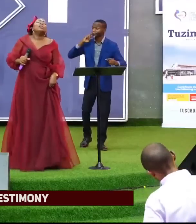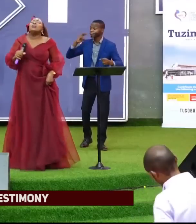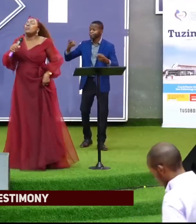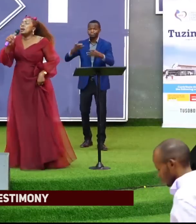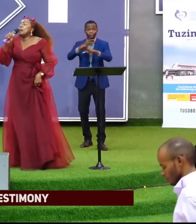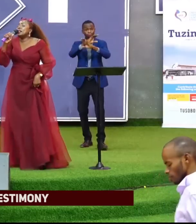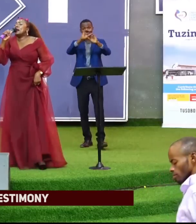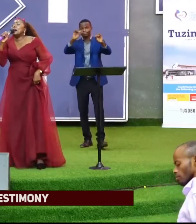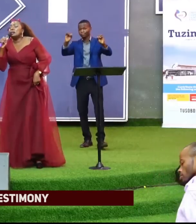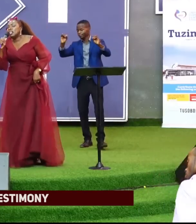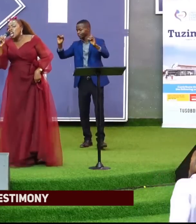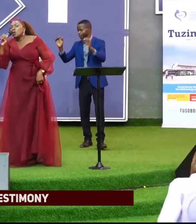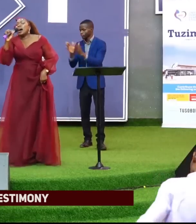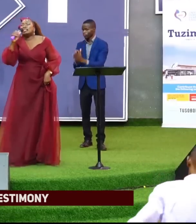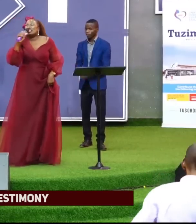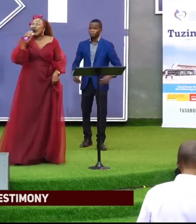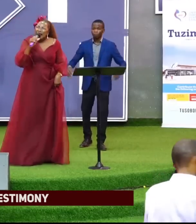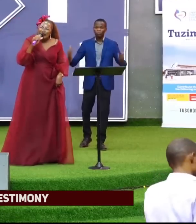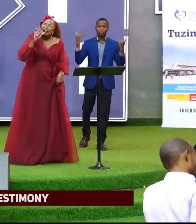batangururu